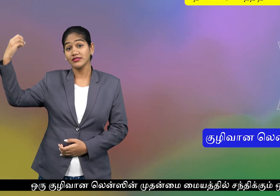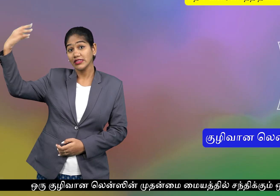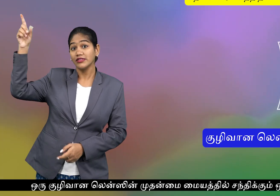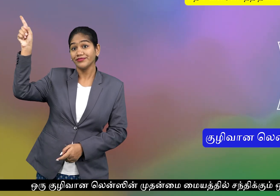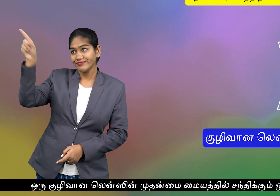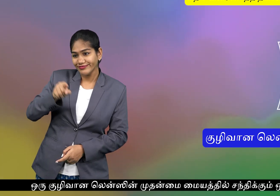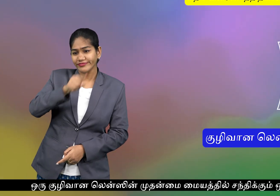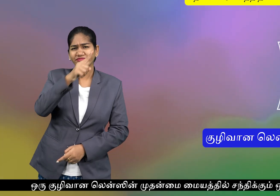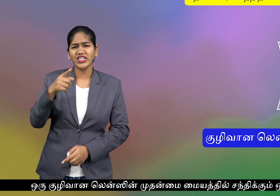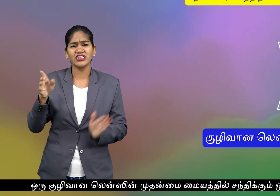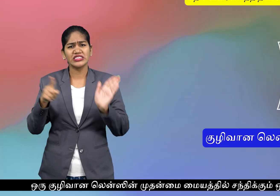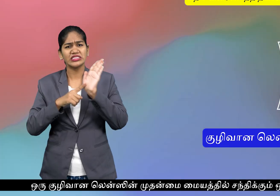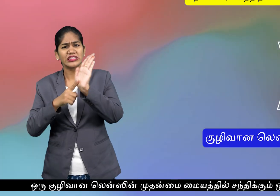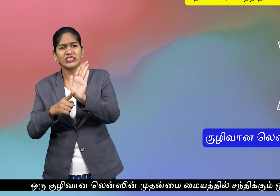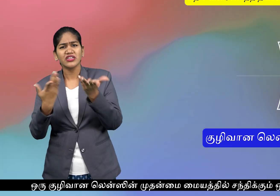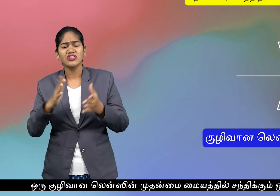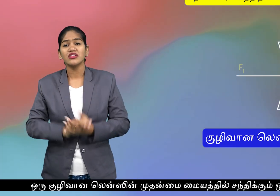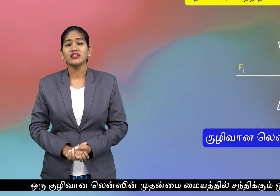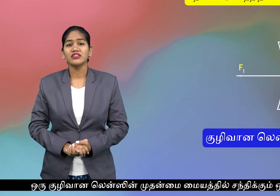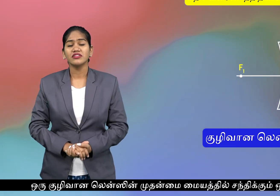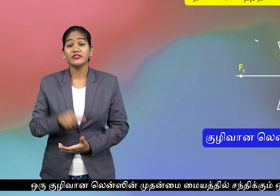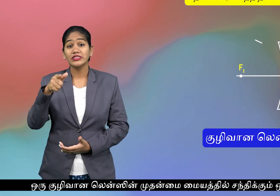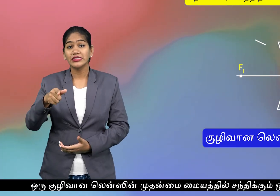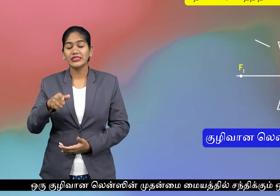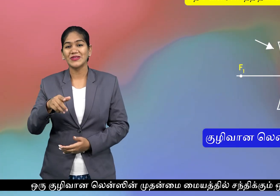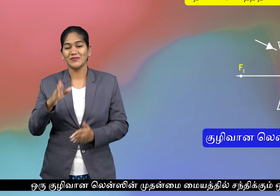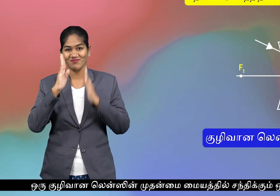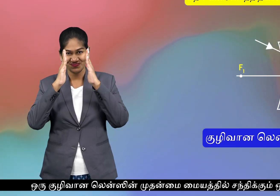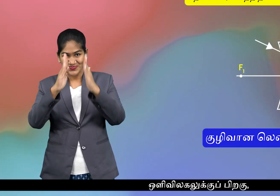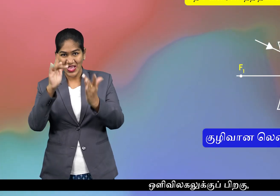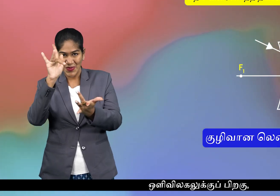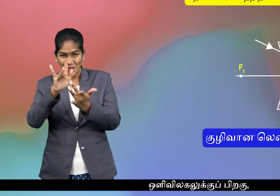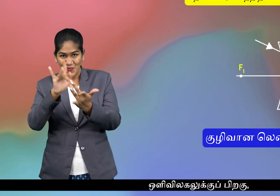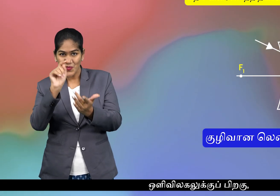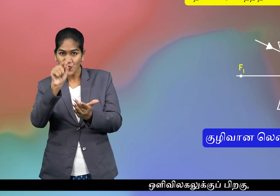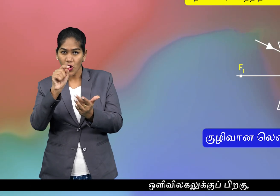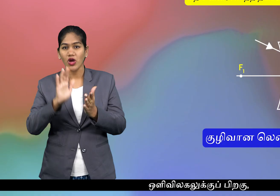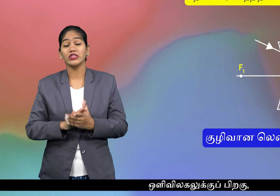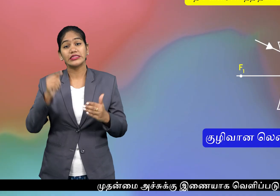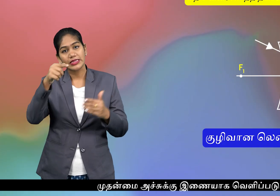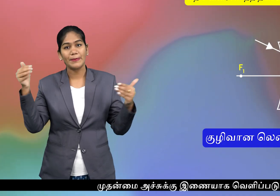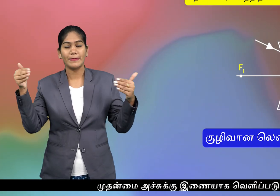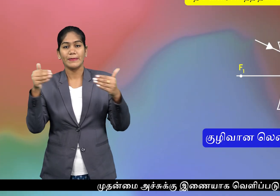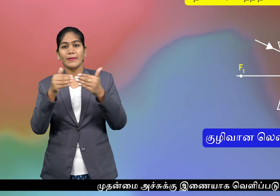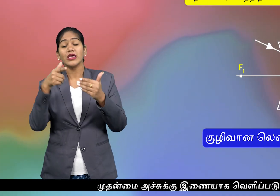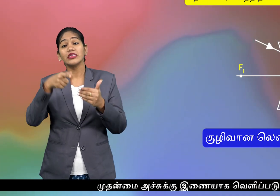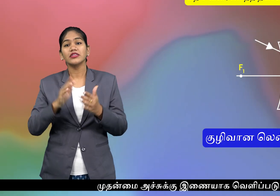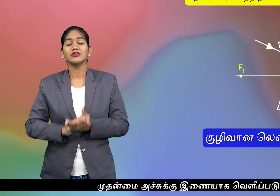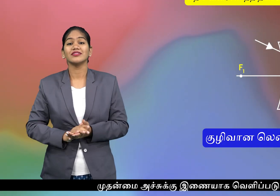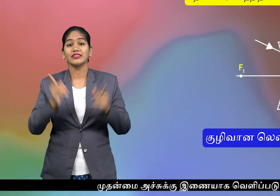ஒரு குழிவு வில்லையின் முதன்மை மையத்தில் சந்திக்கும் ஒளிக்கதிர் ஒளிவிலகலுக்கு பிறகு முதன்மை அச்சுக்கு இணையாக